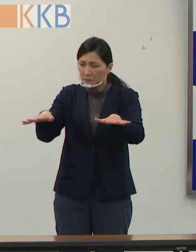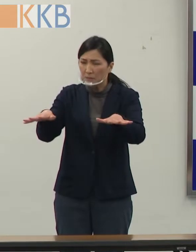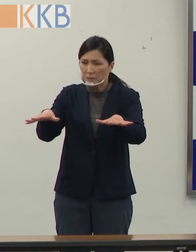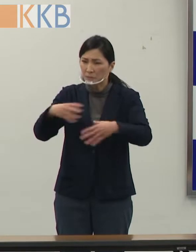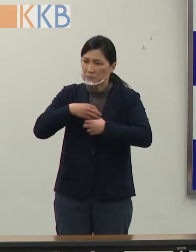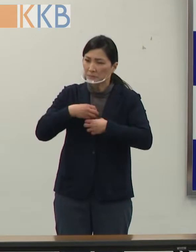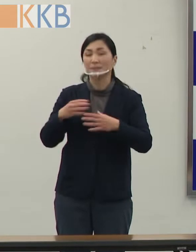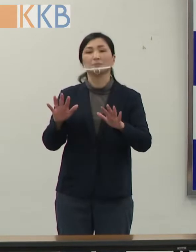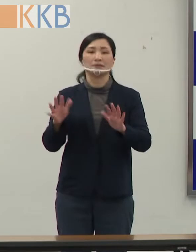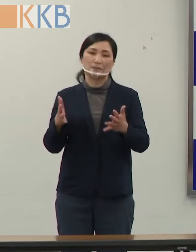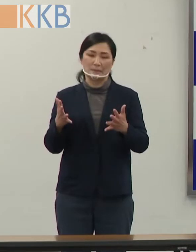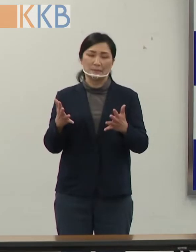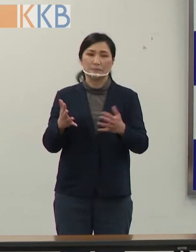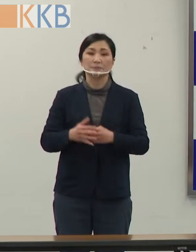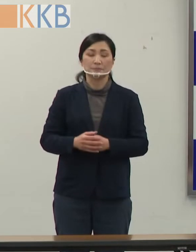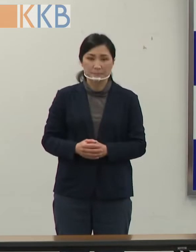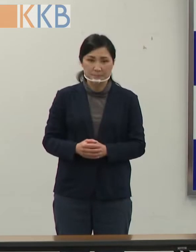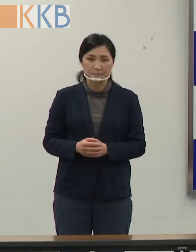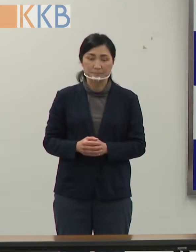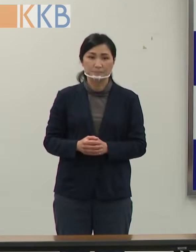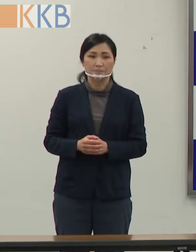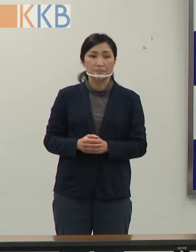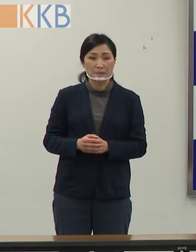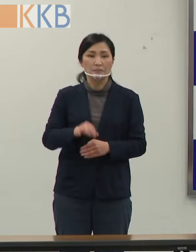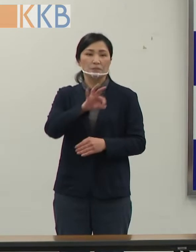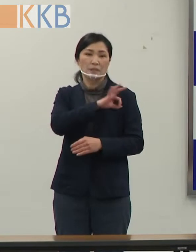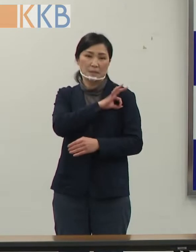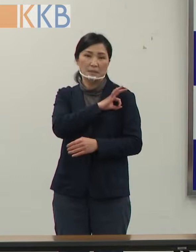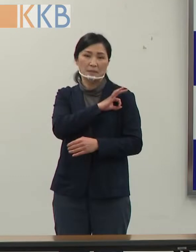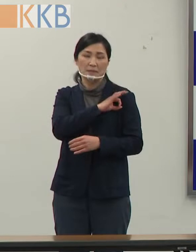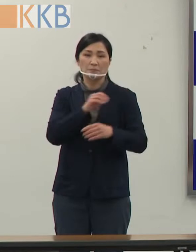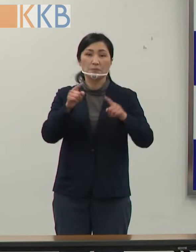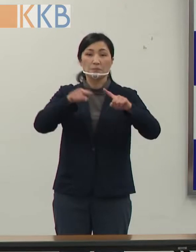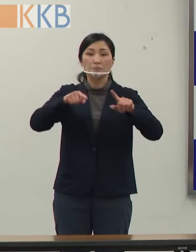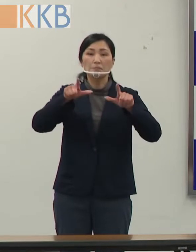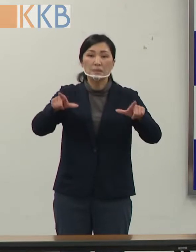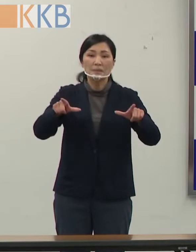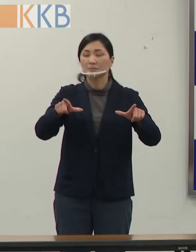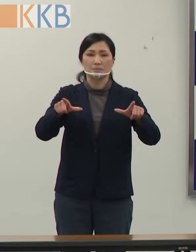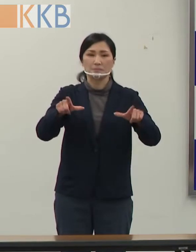次に2点目でございますが、昨日発表以降に確認されました